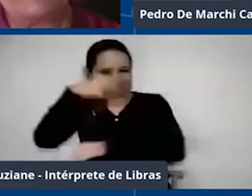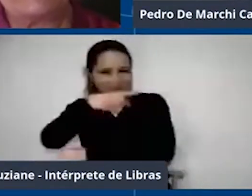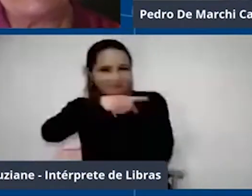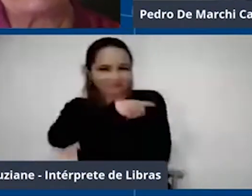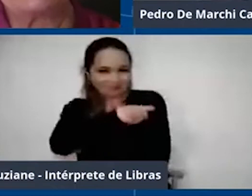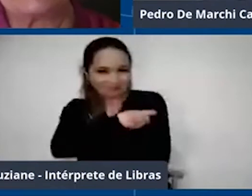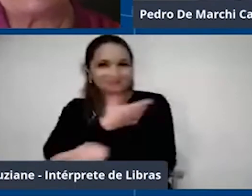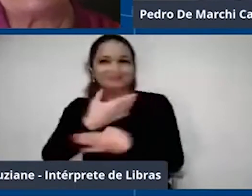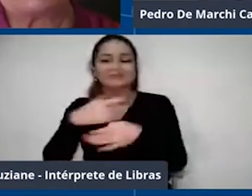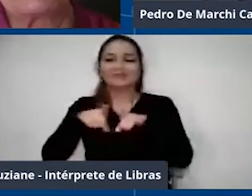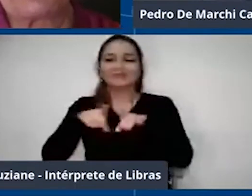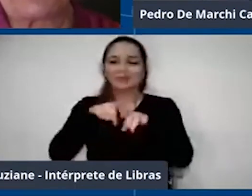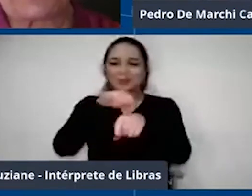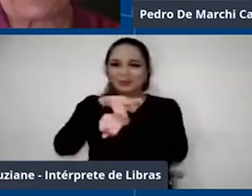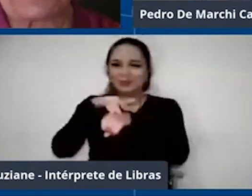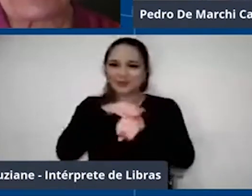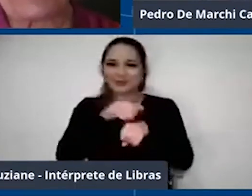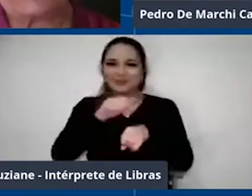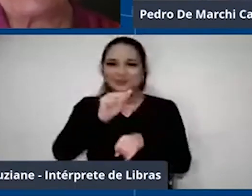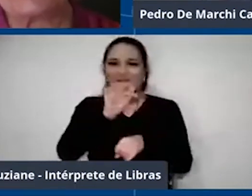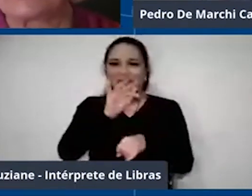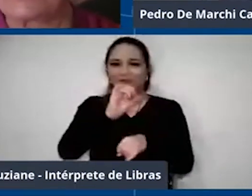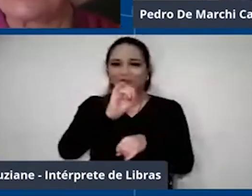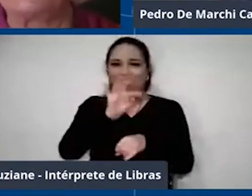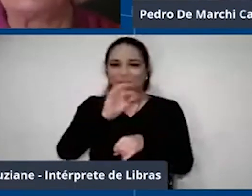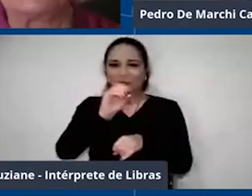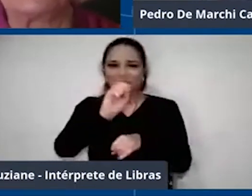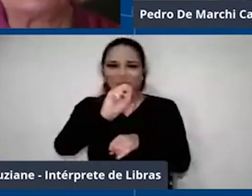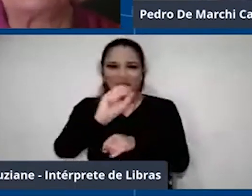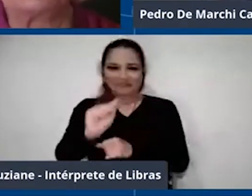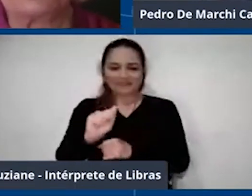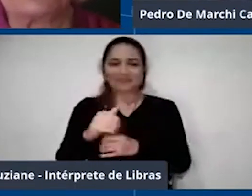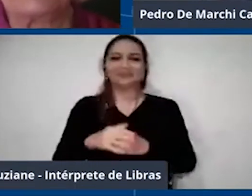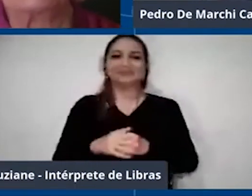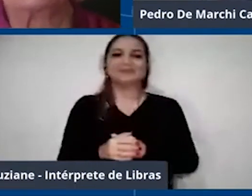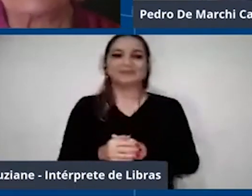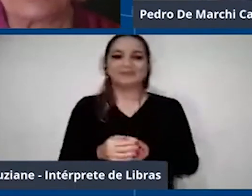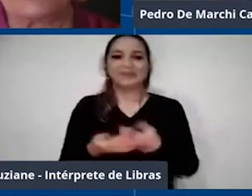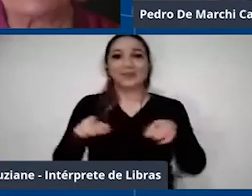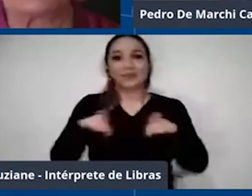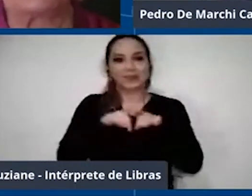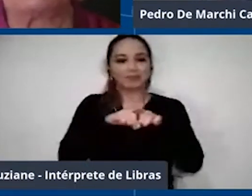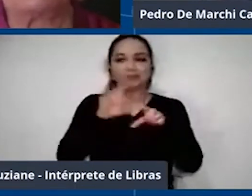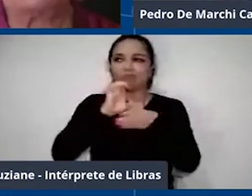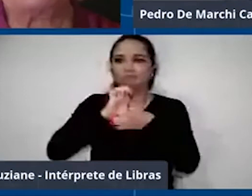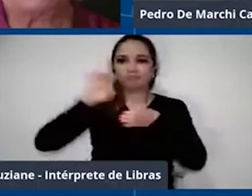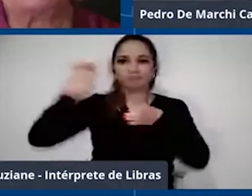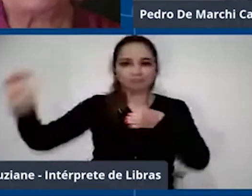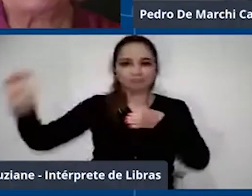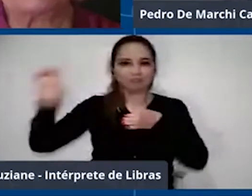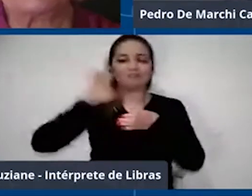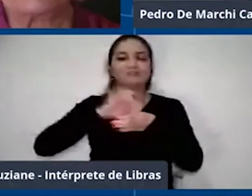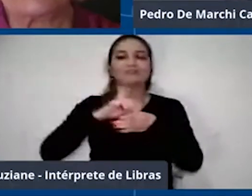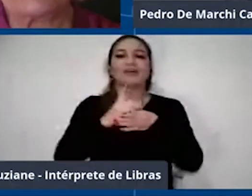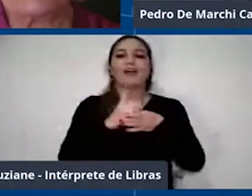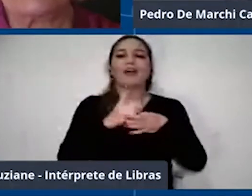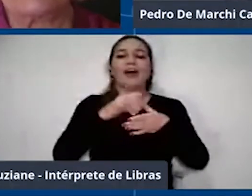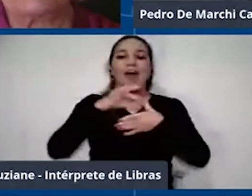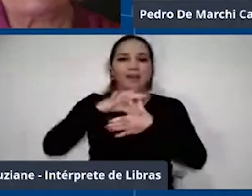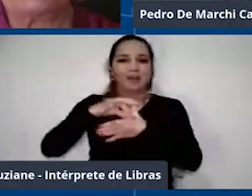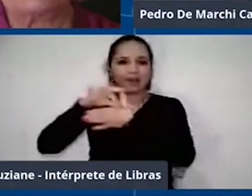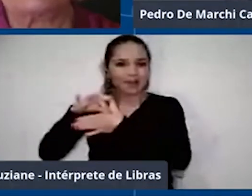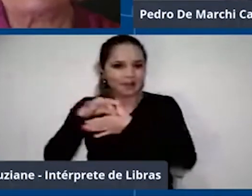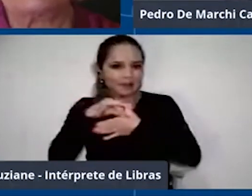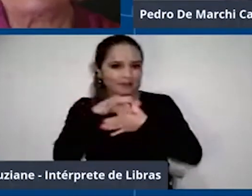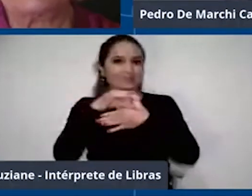é bem favorável, porque o Rio Grande do Sul é um estado exportador aí de grãos e de carne, né? Então, um dos grandes exportadores de proteína animal,